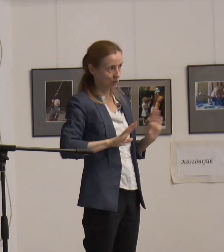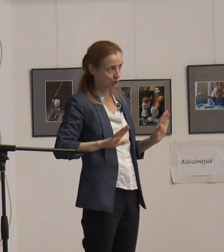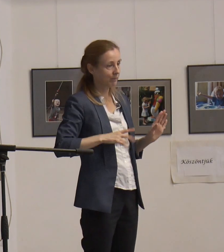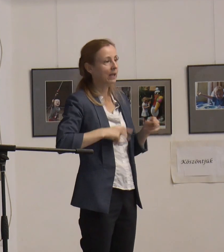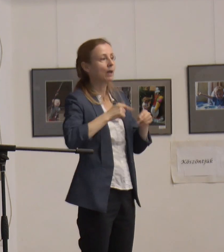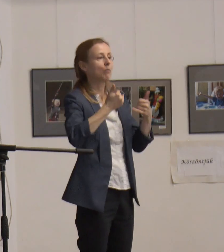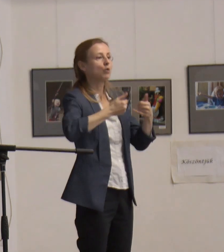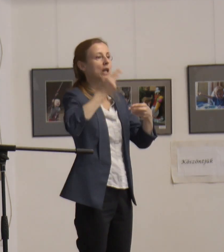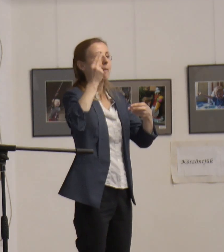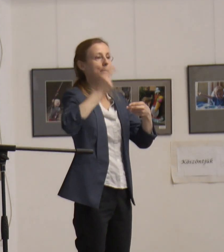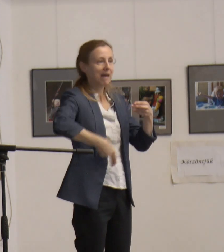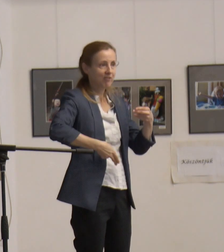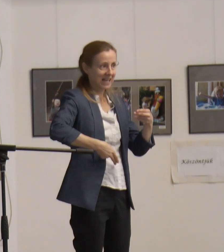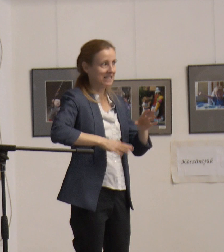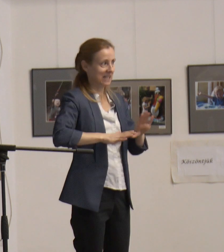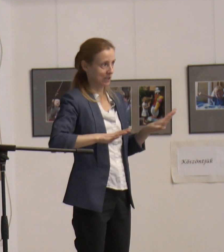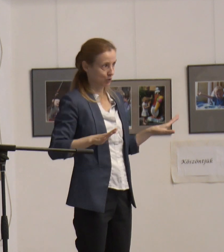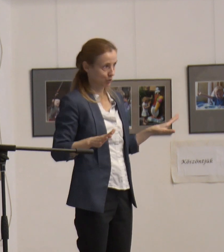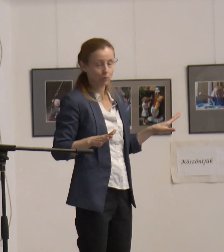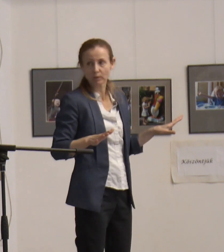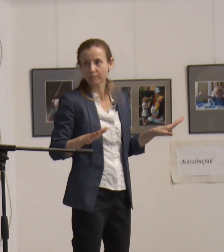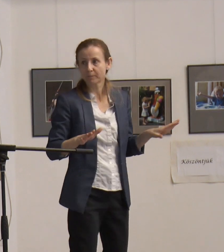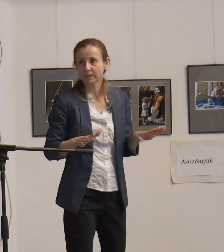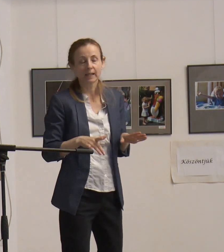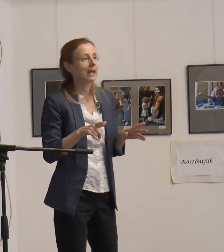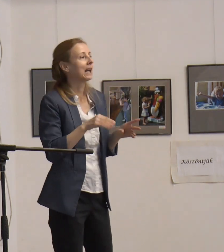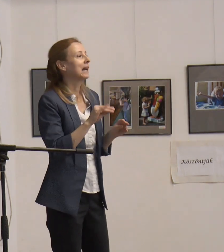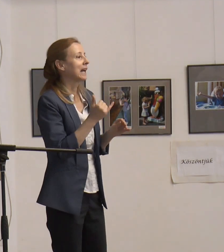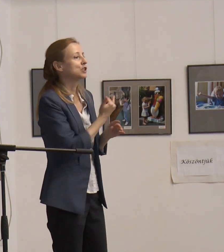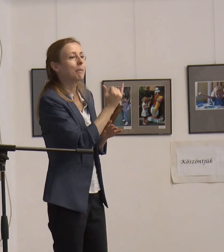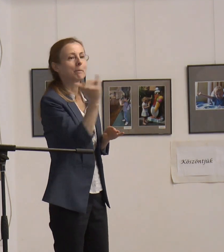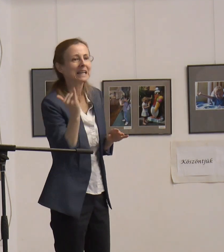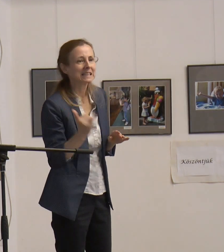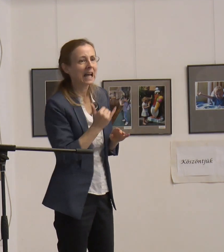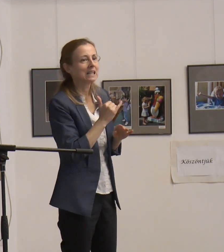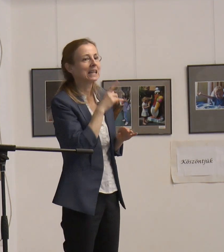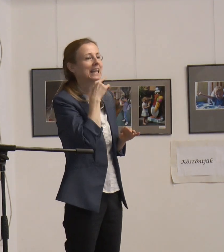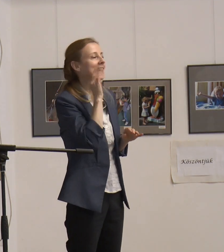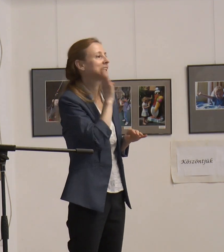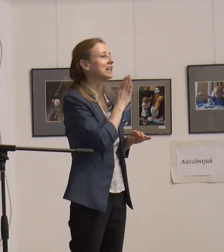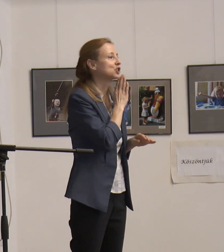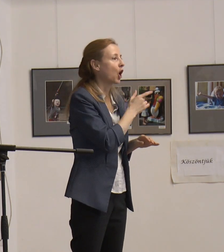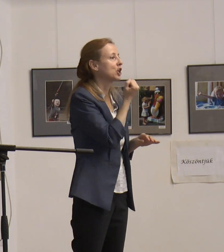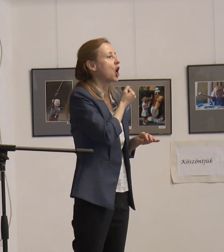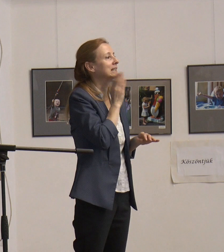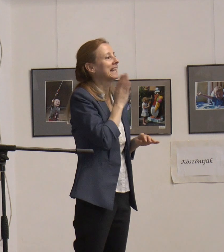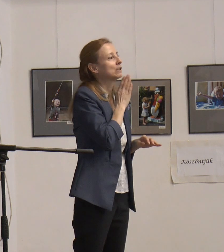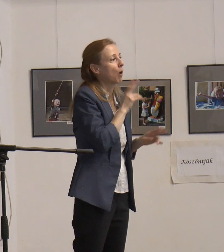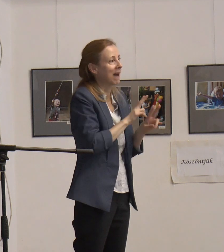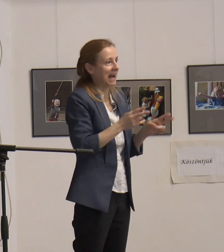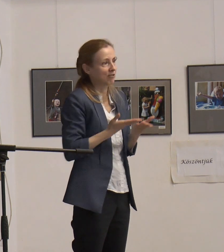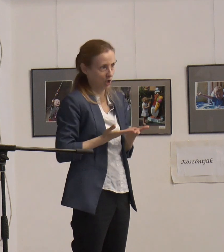befejezésül, mivel mindannyian édesanyák, nagymamák, dédmamák vagyunk, engedjétek